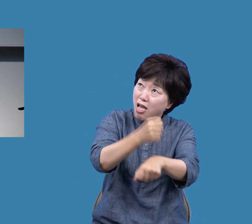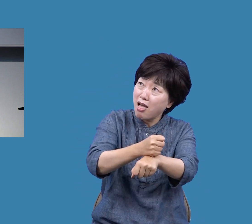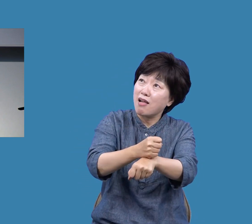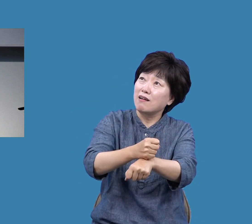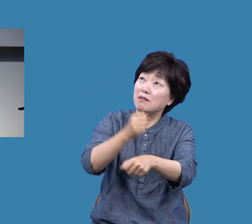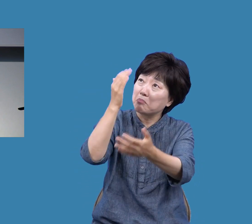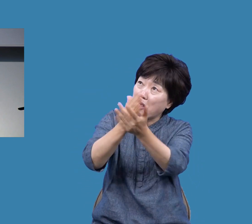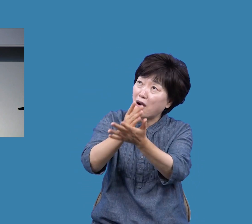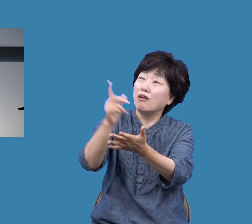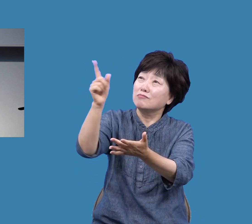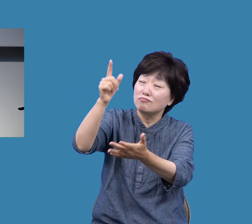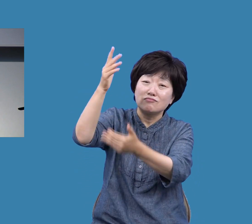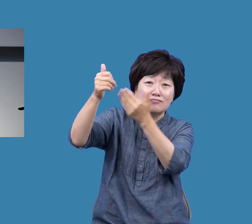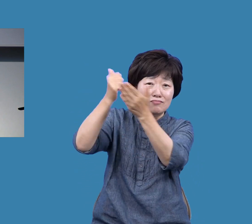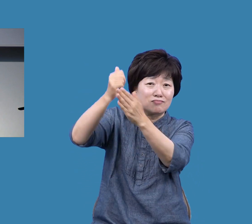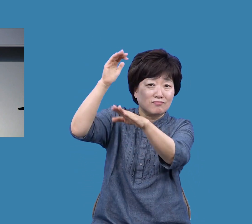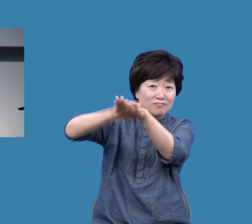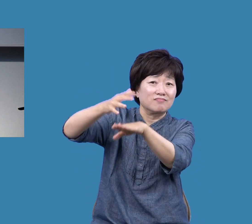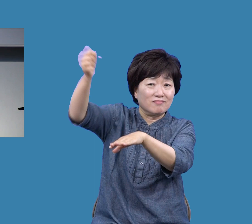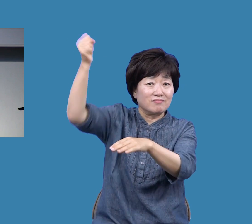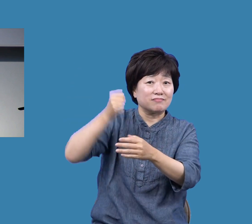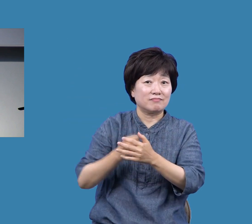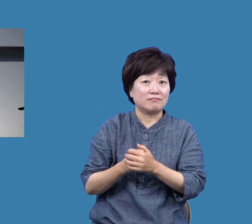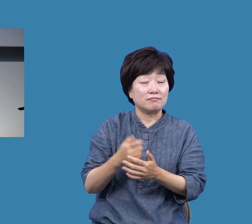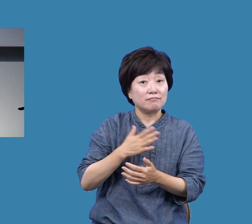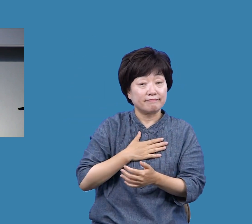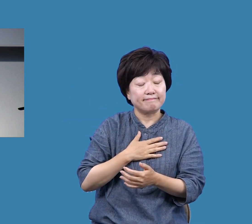우리는 진짜 하나님 앞에 그 일을 위해서 기도하고